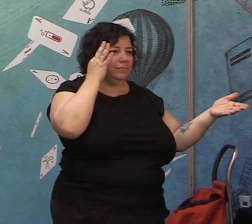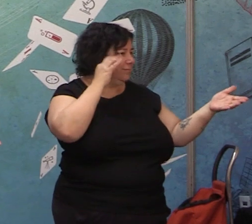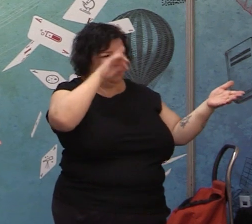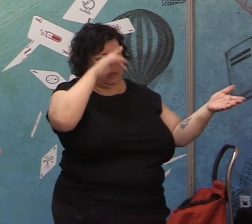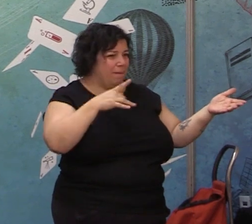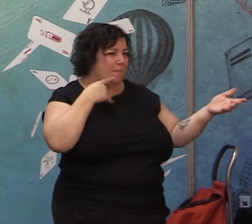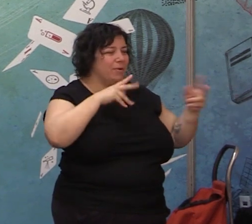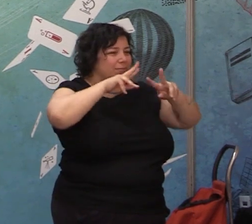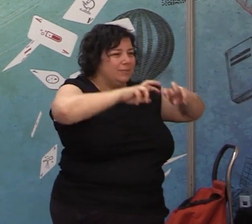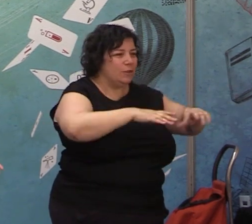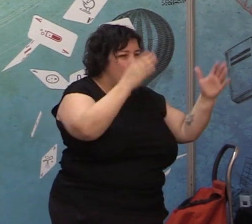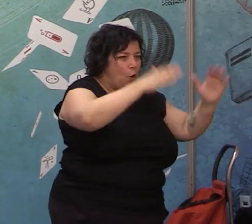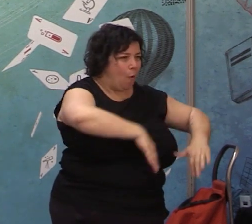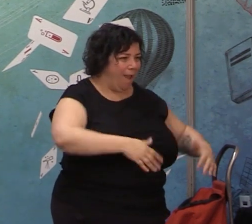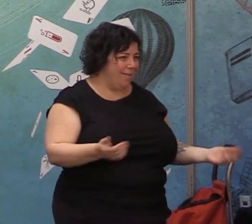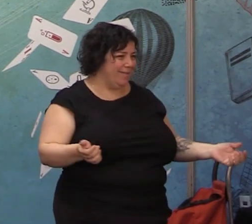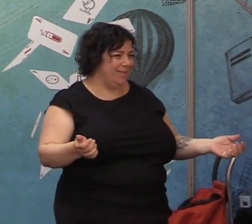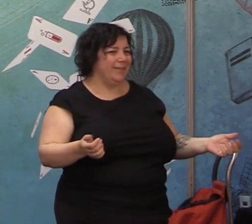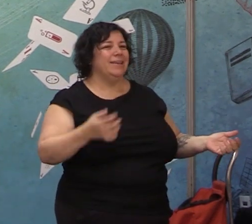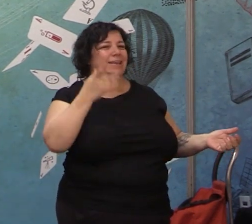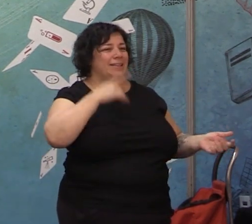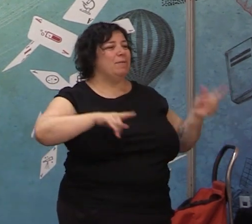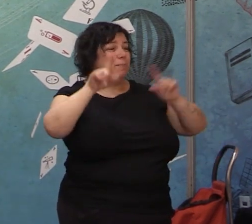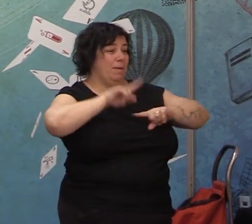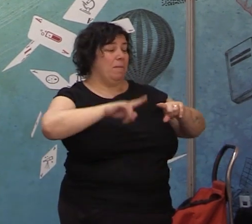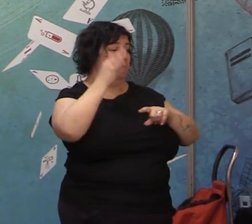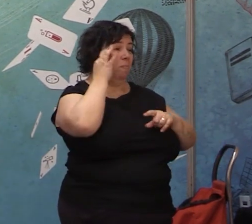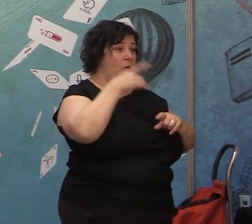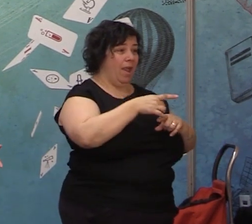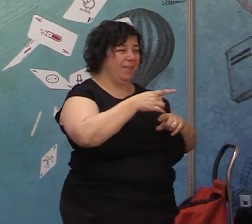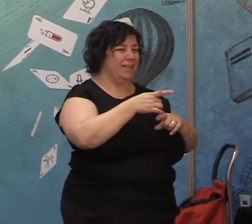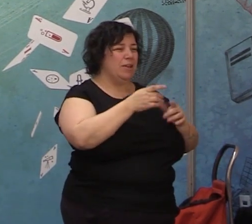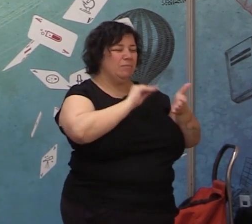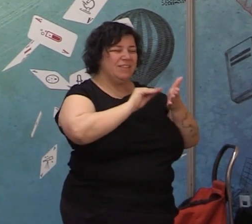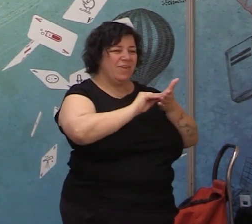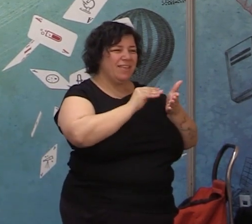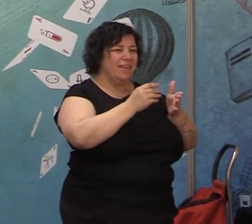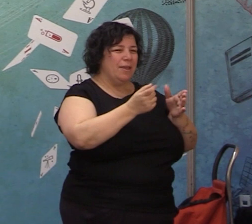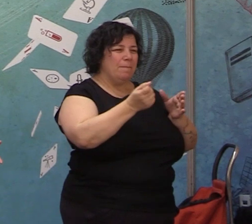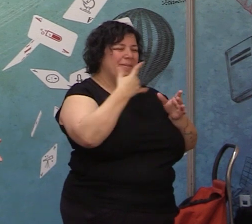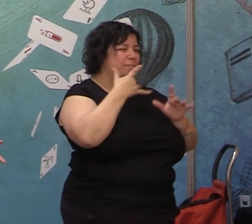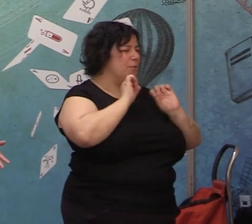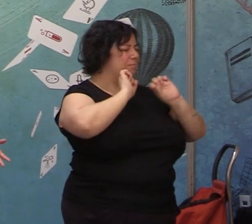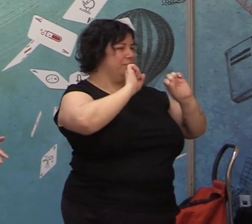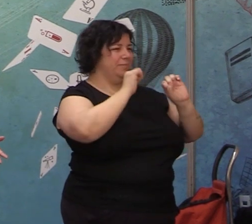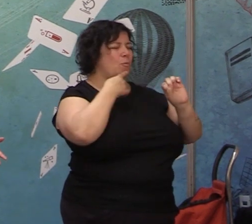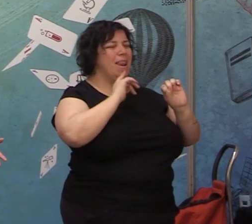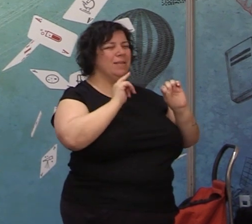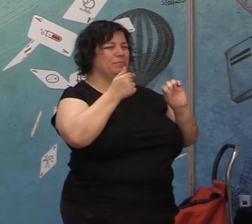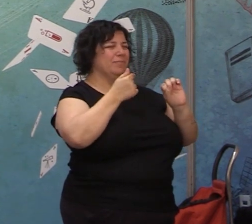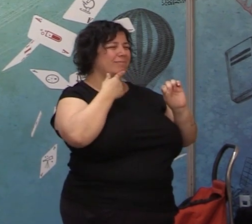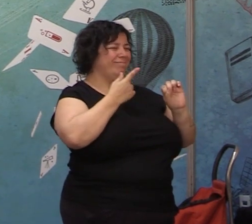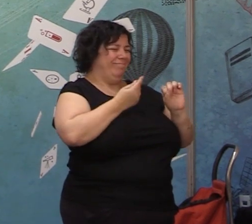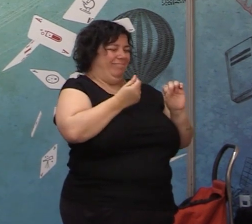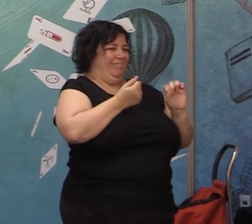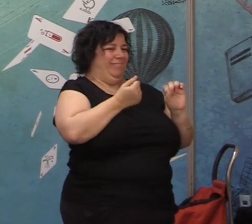lo sabemos. También tenemos el problema de que muchas mujeres son más intolerantes a la medicación en general